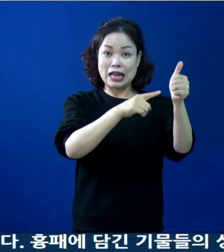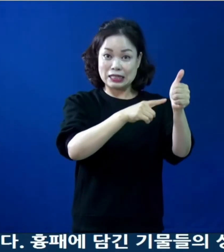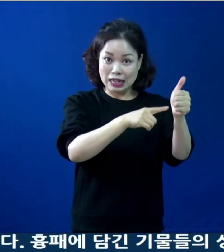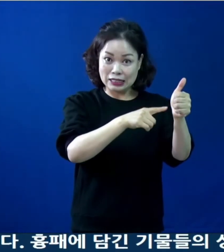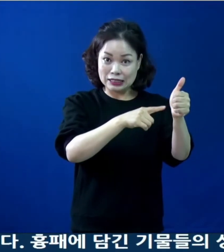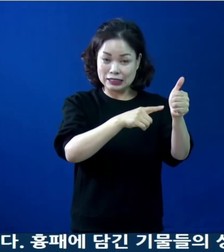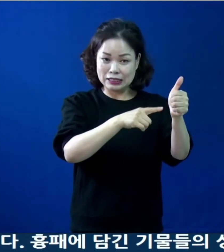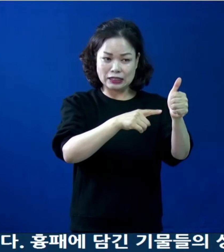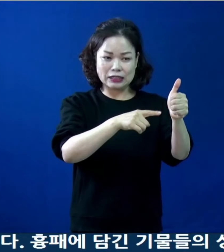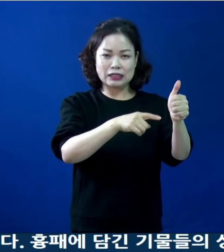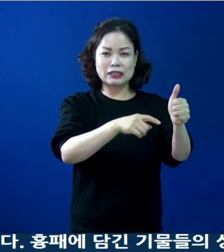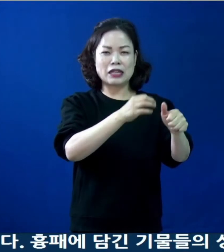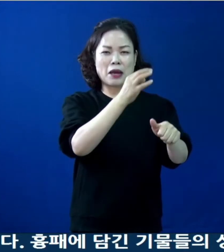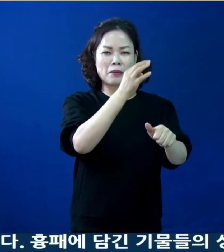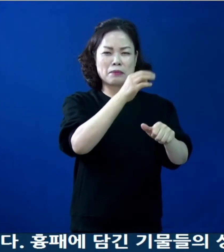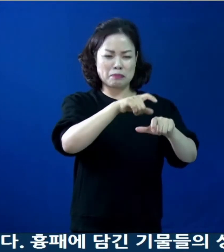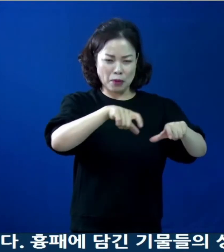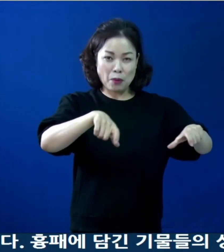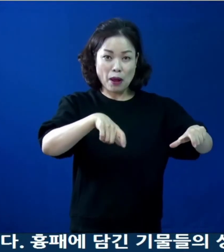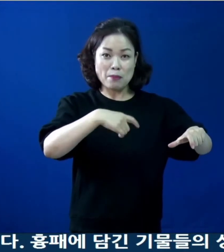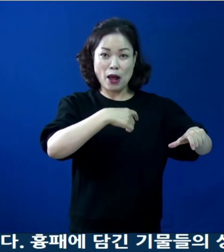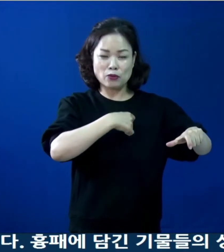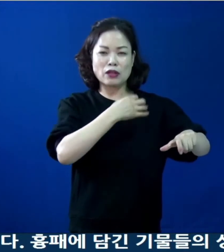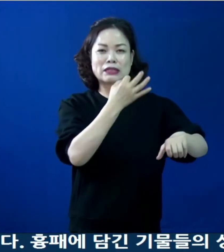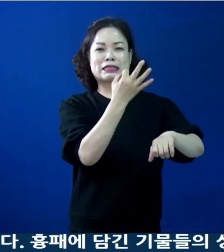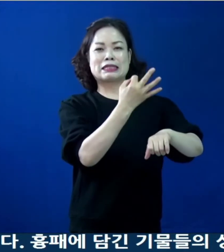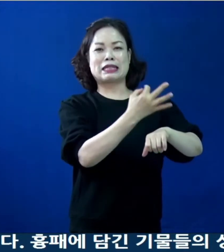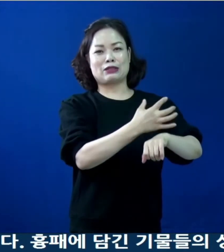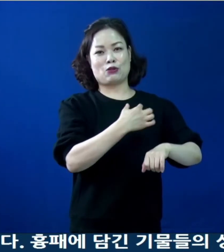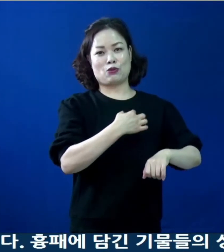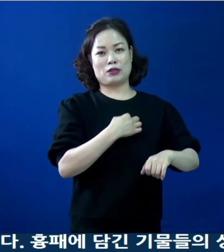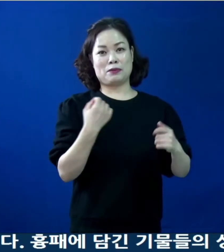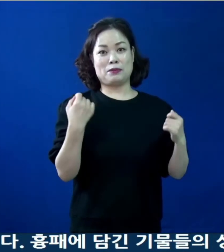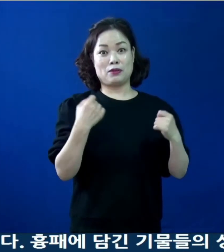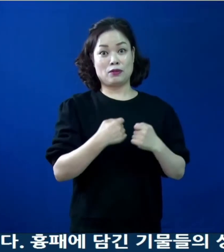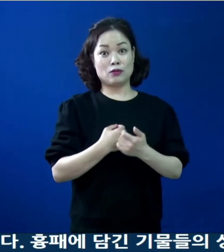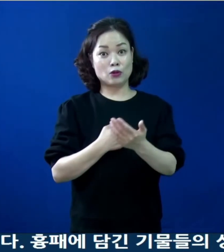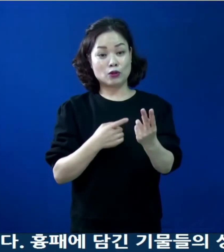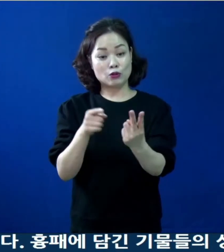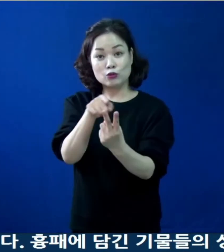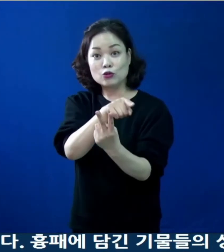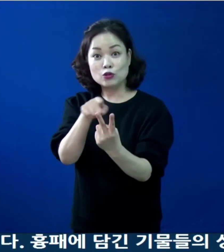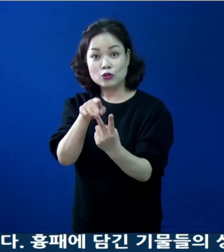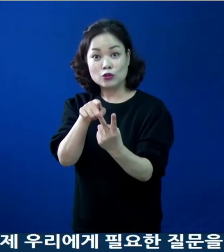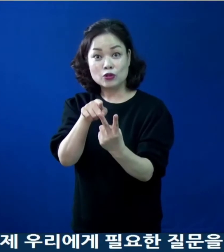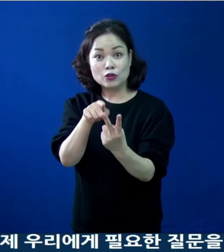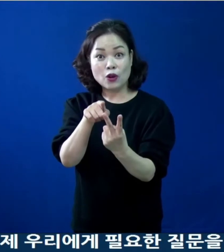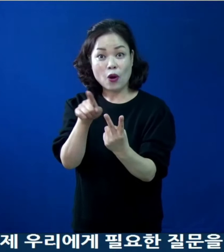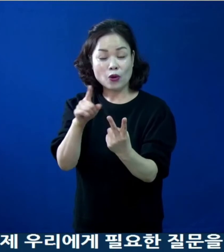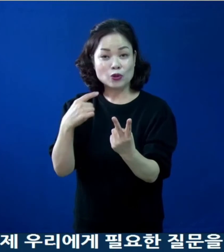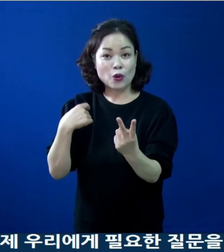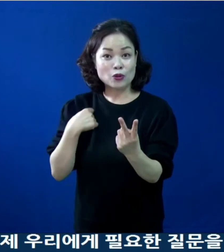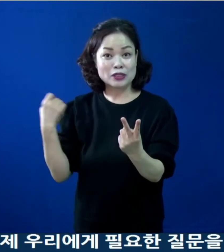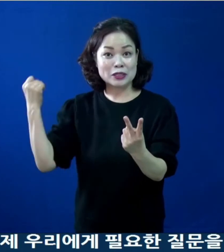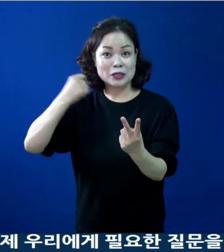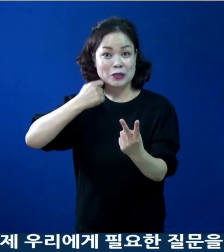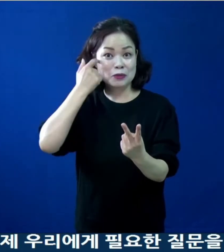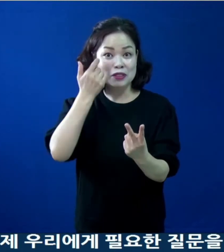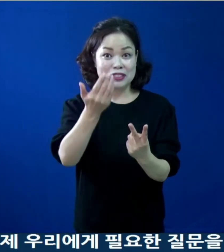이 평범한 옷을 입었습니다. 아주 단순한 옷을 입었습니다. 여러분, 둘 중 어떤 옷을 입고